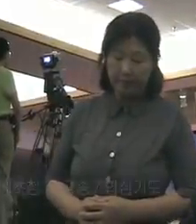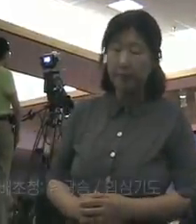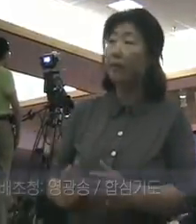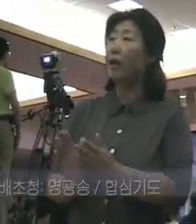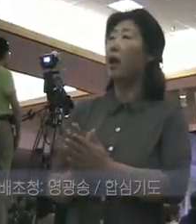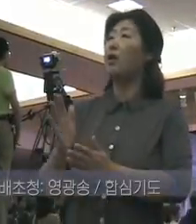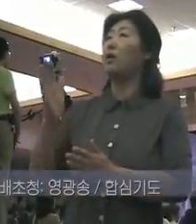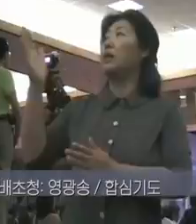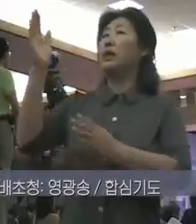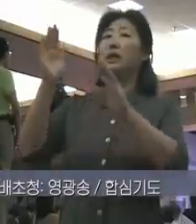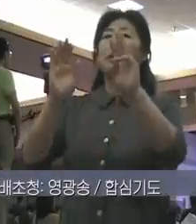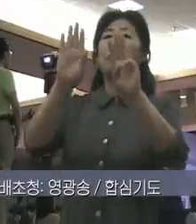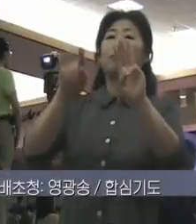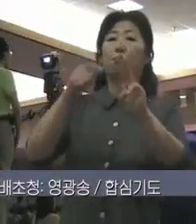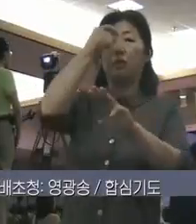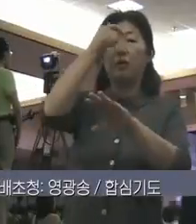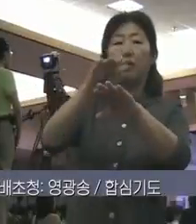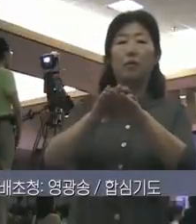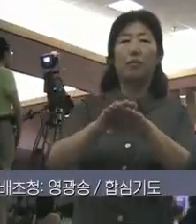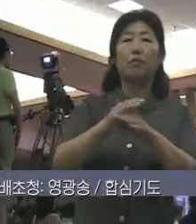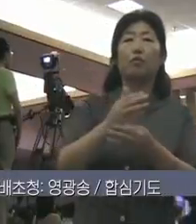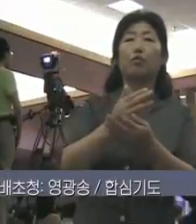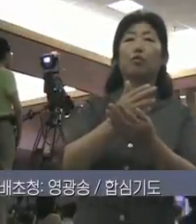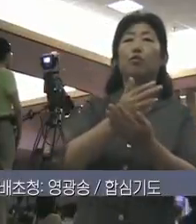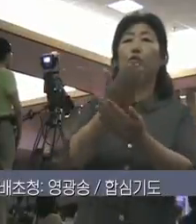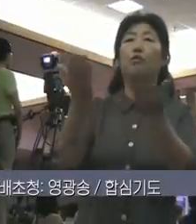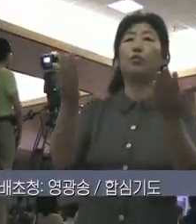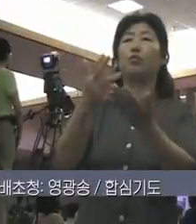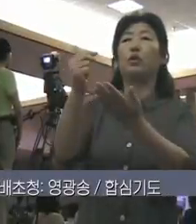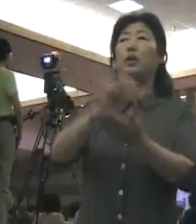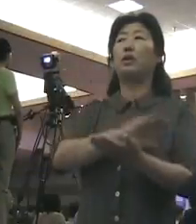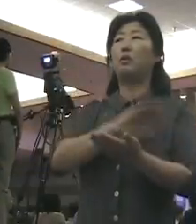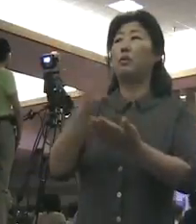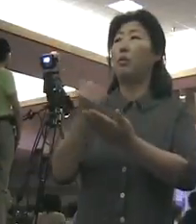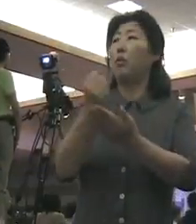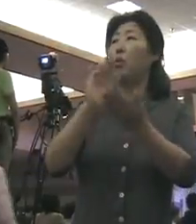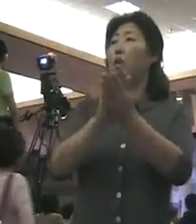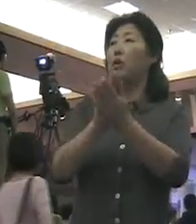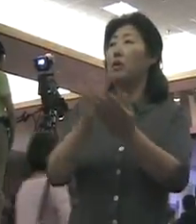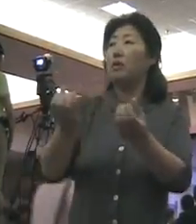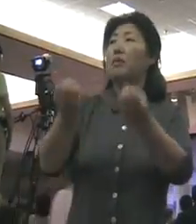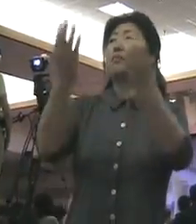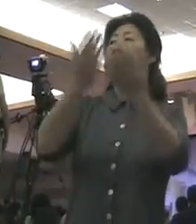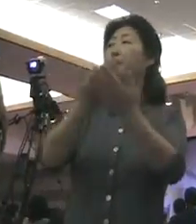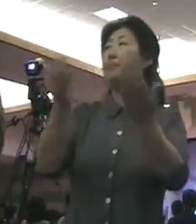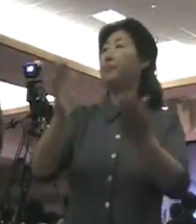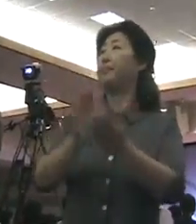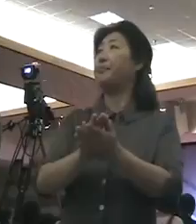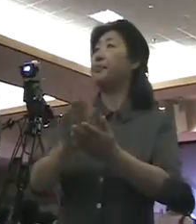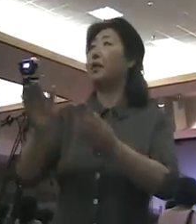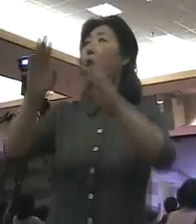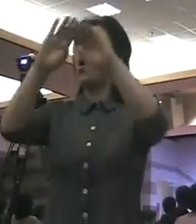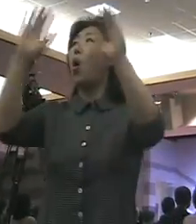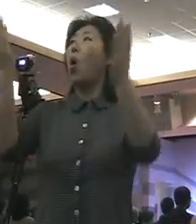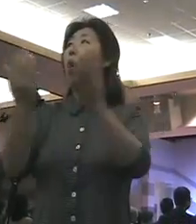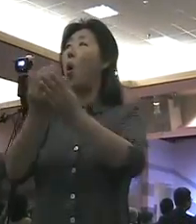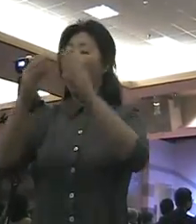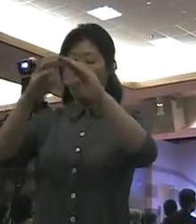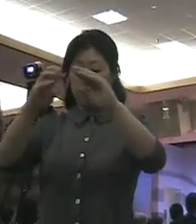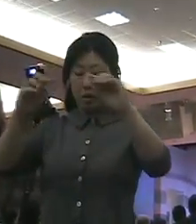할렐루야 3부에 배우신 여러분들을 주님의 이름으로 환영합니다. 오늘 우리는 온 땅이 창조주